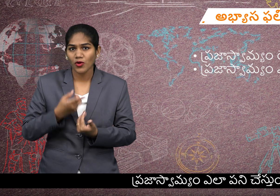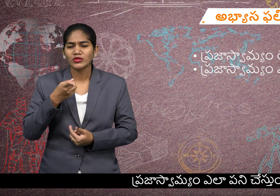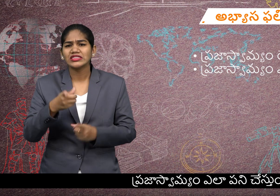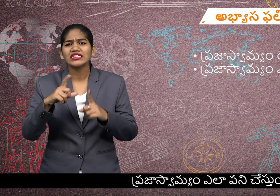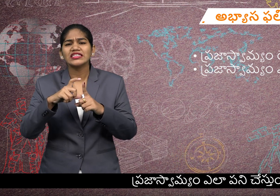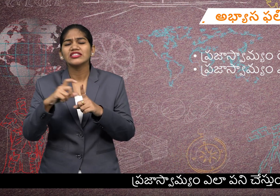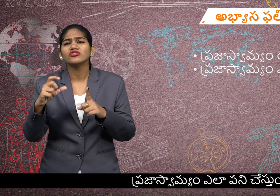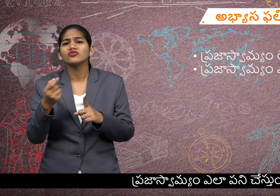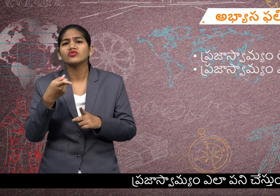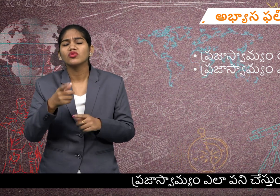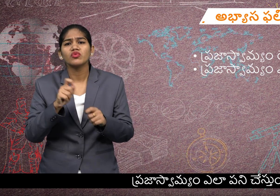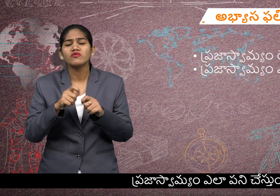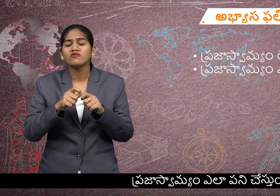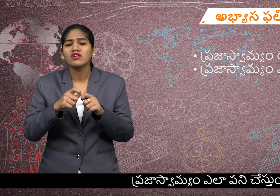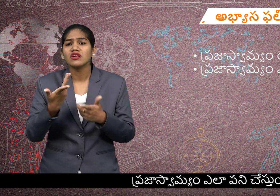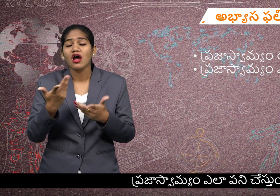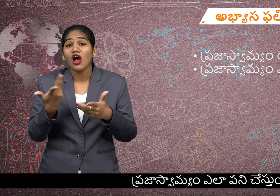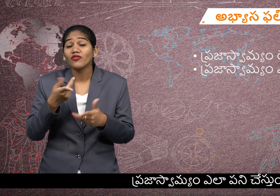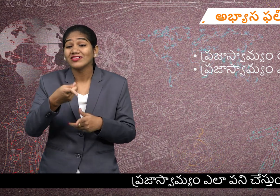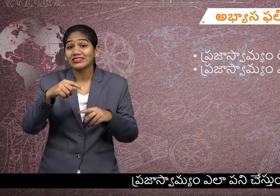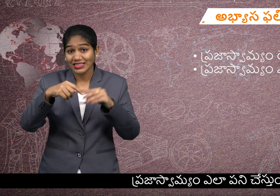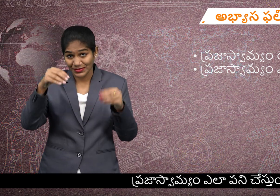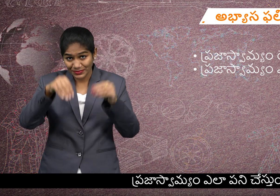ప్రజాస్వామ్యం ఎలా పనిచేస్తుంది?